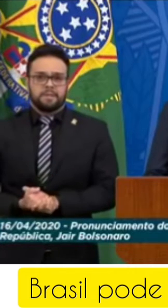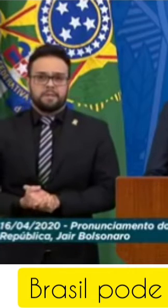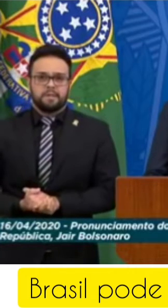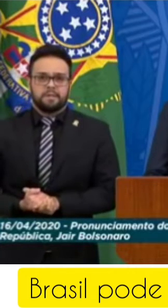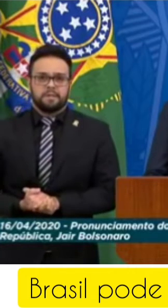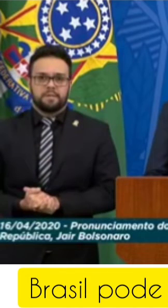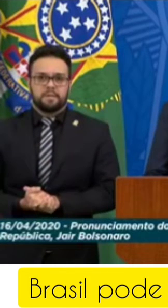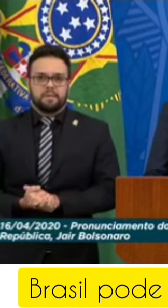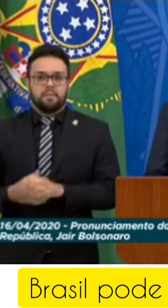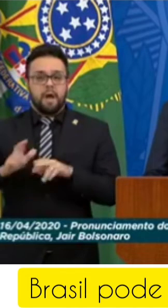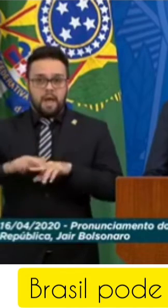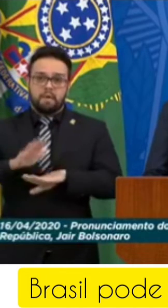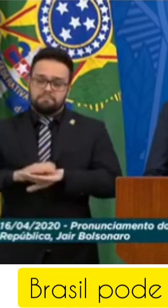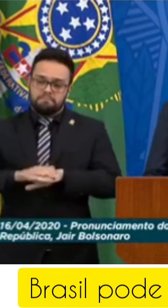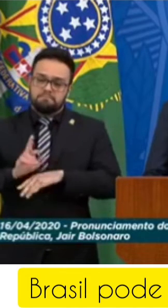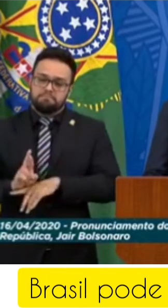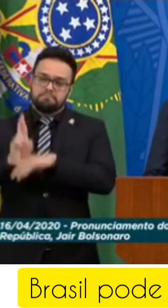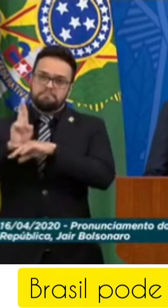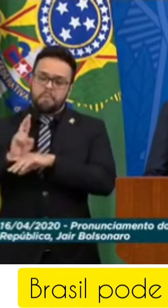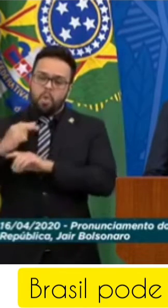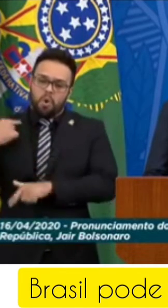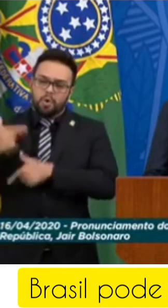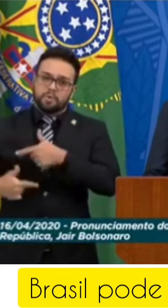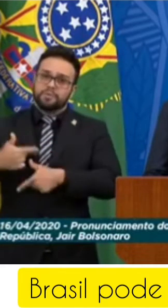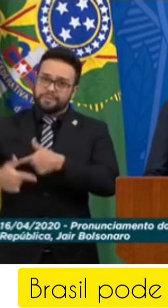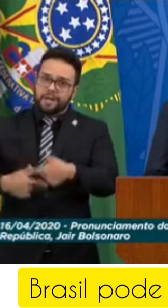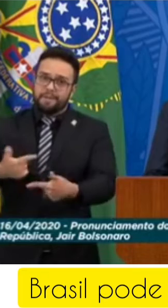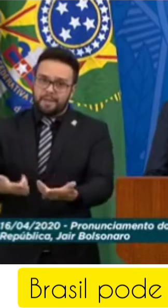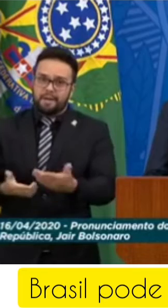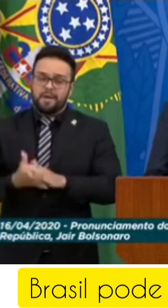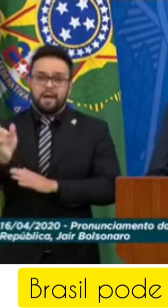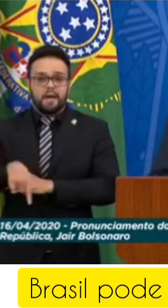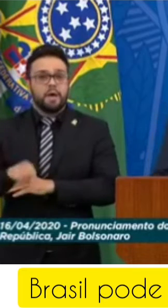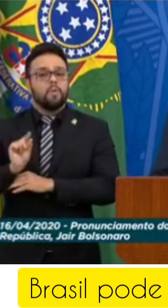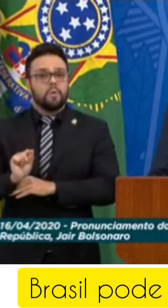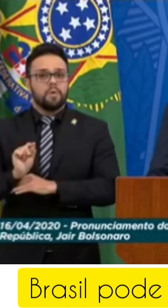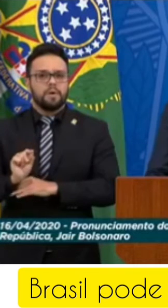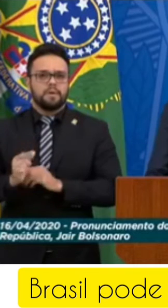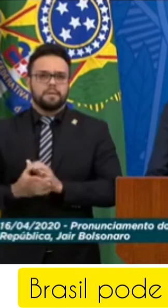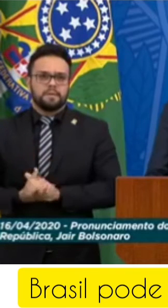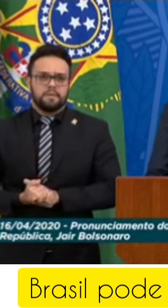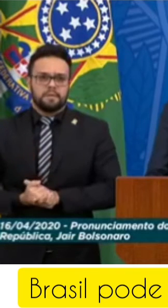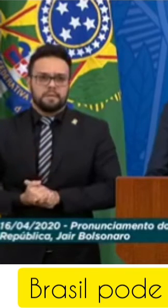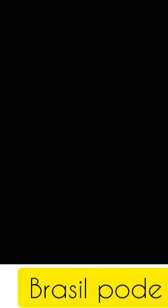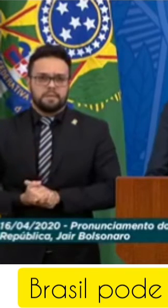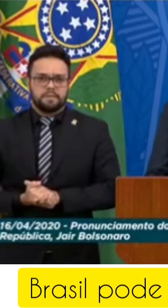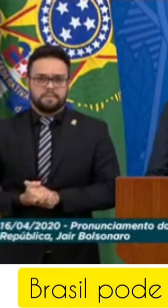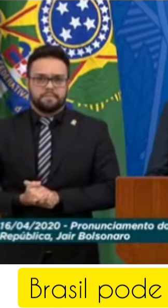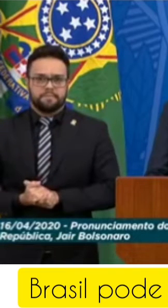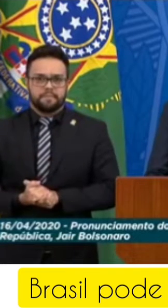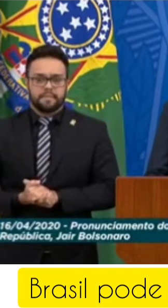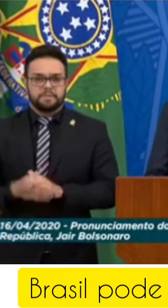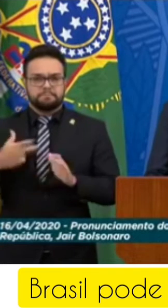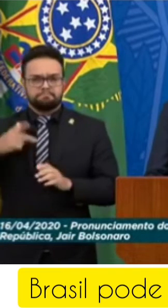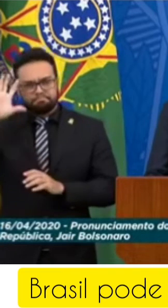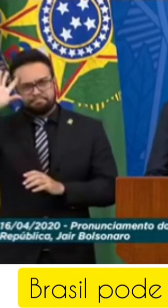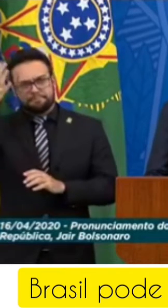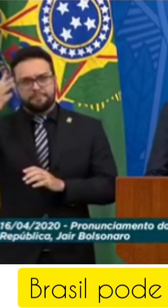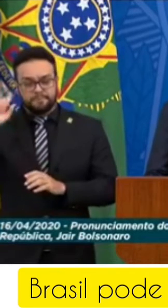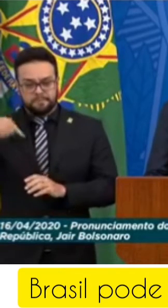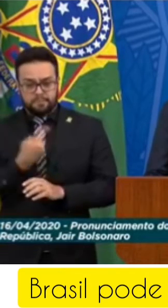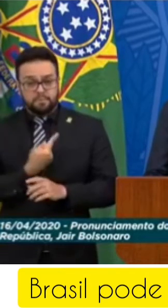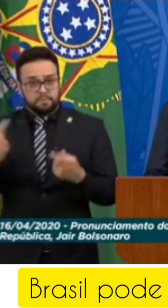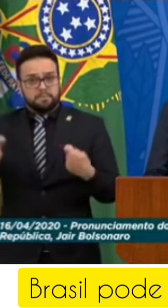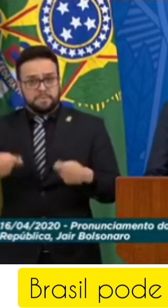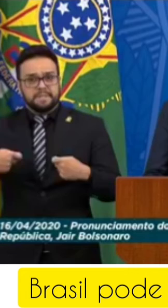Esse é o nosso trabalho. Essas são, muitas vezes, as decisões que nós somos obrigados a tomar.